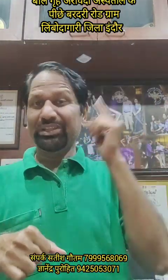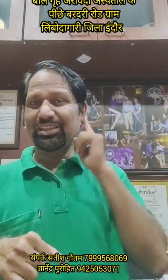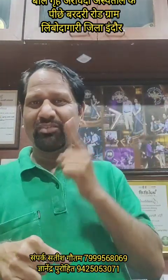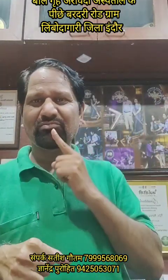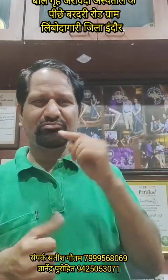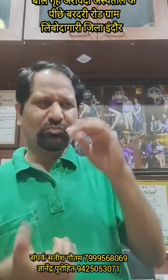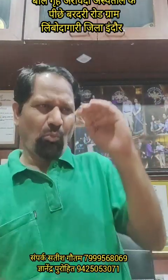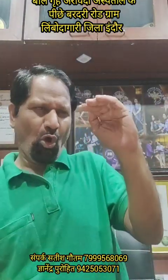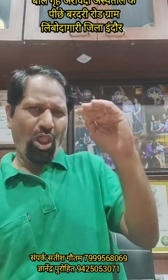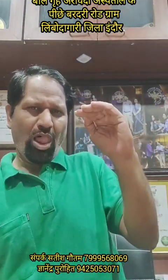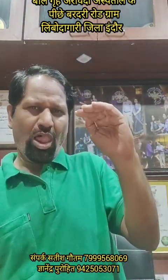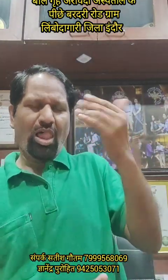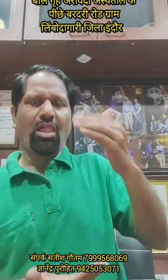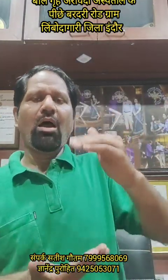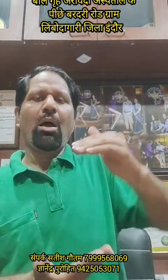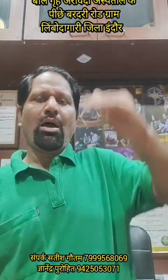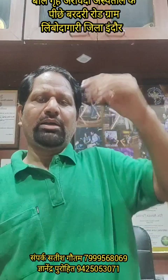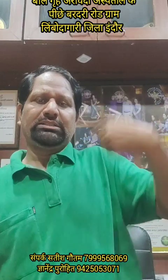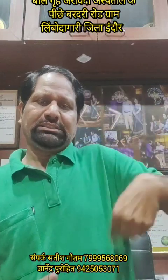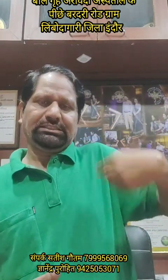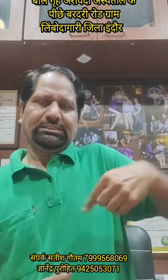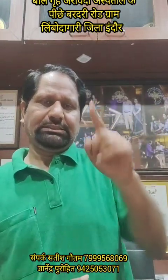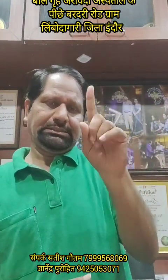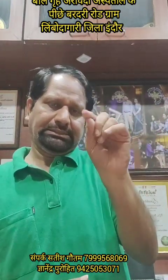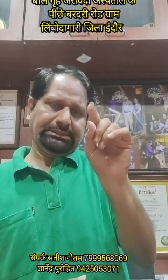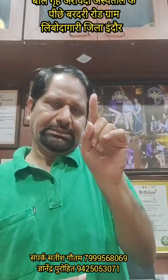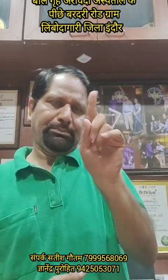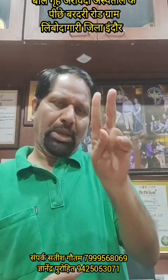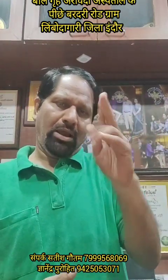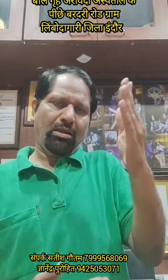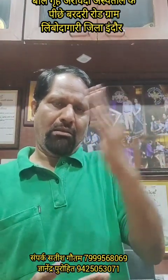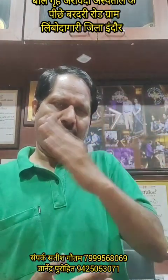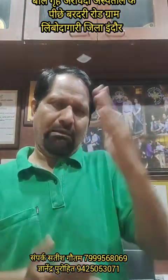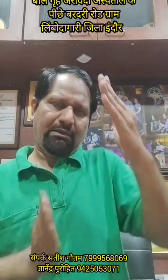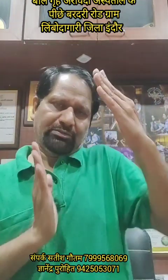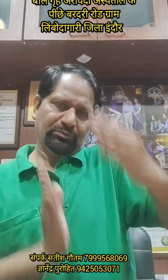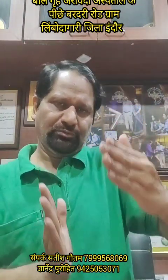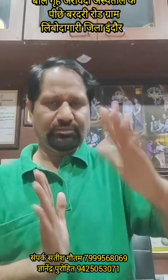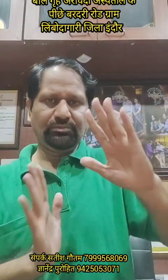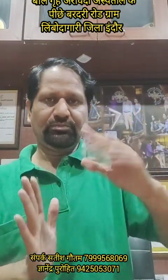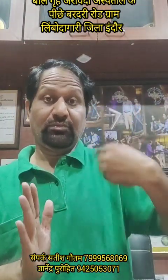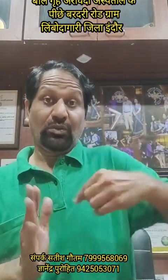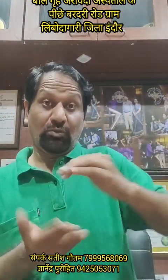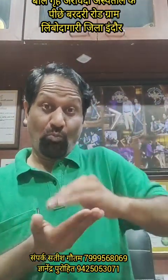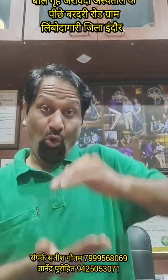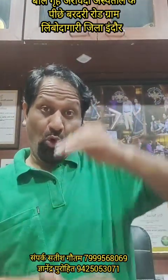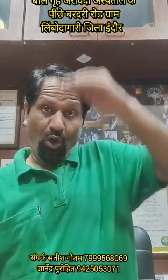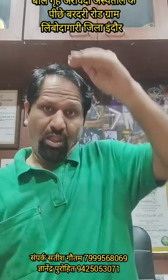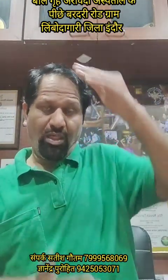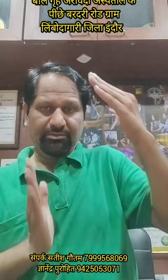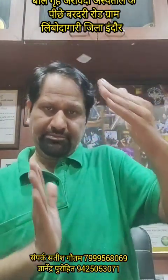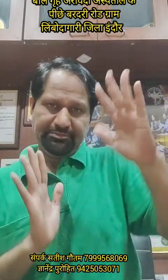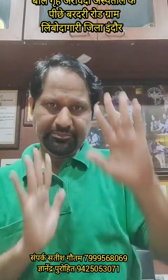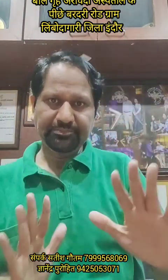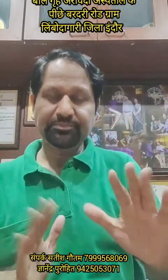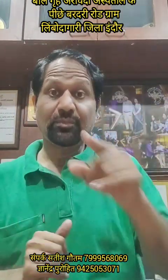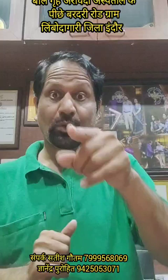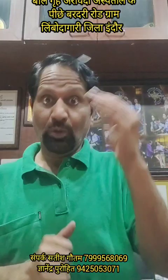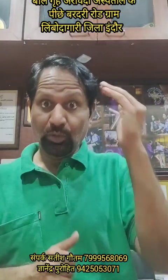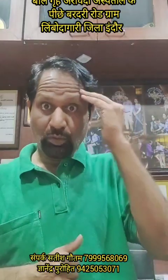आप मध्य प्रदेश के रहने वाले हैं और आप किसी ऐसे बच्चे को जानते हैं जो 10-12 साल से छोटा है और वह बच्चा मूक